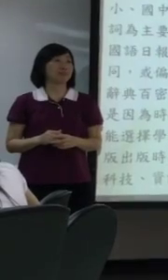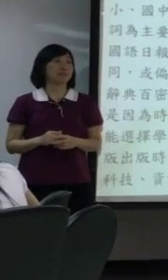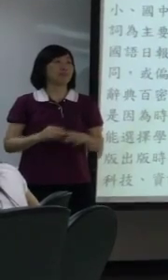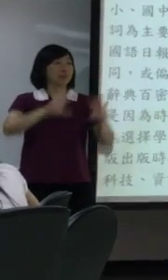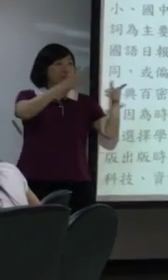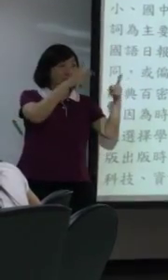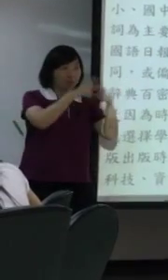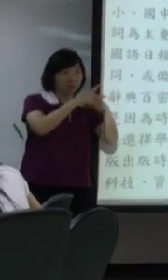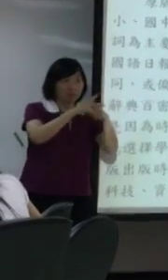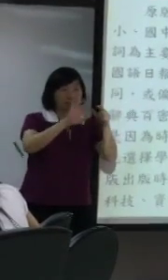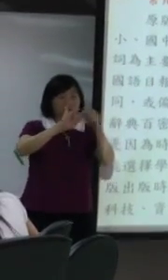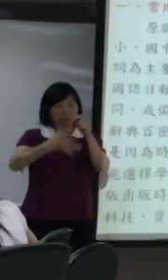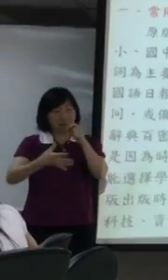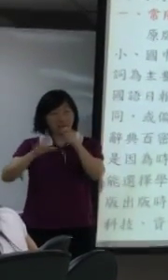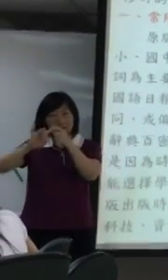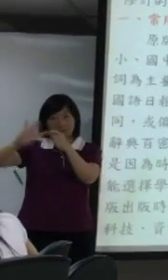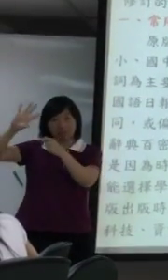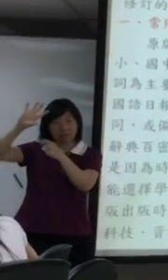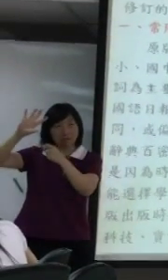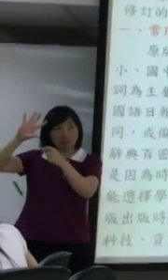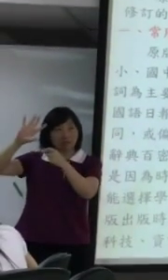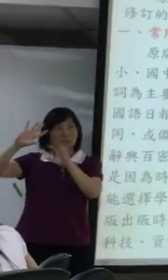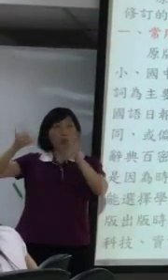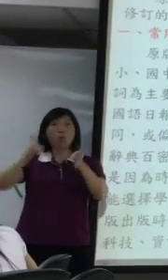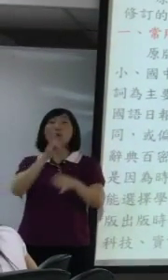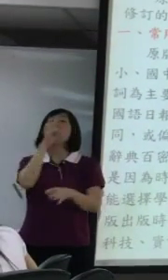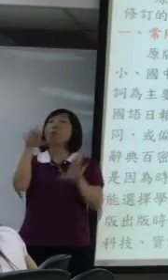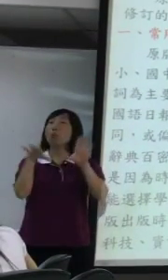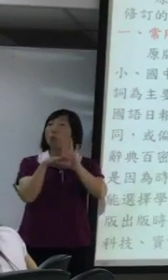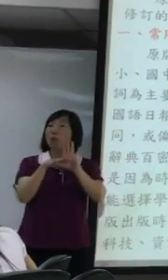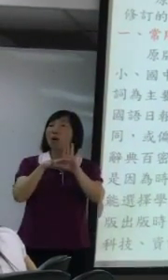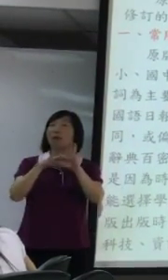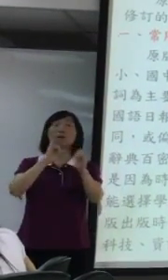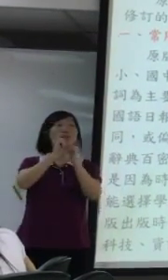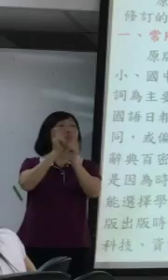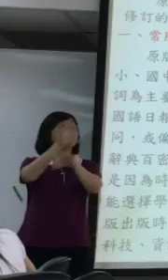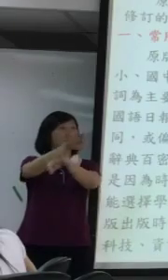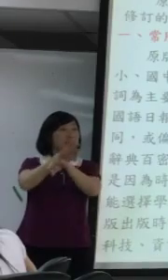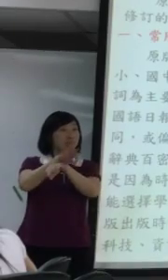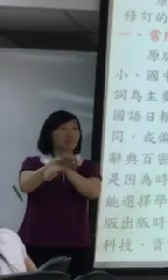国小、国中、高职国语文、社会科，